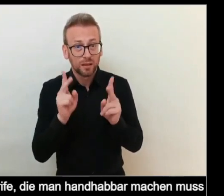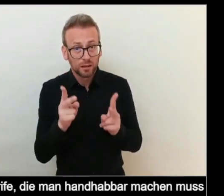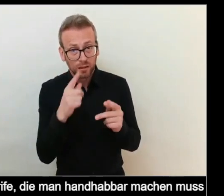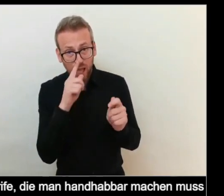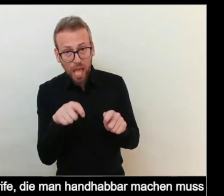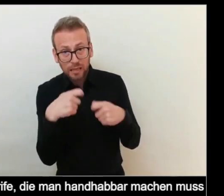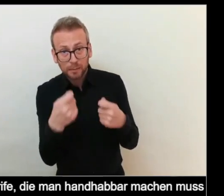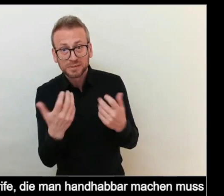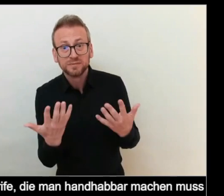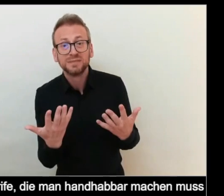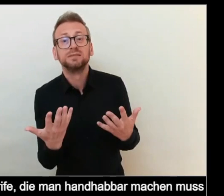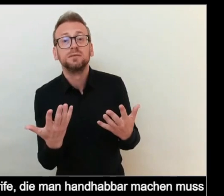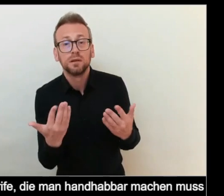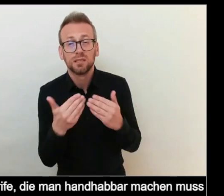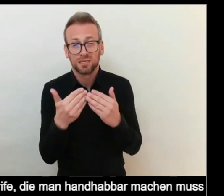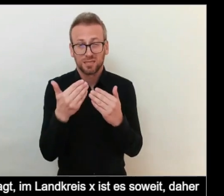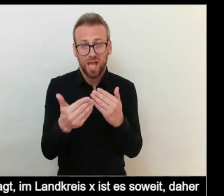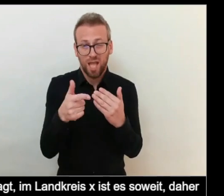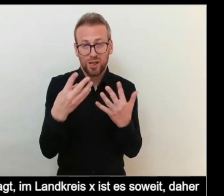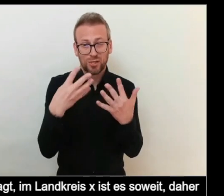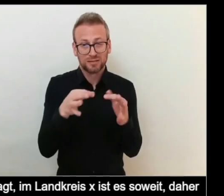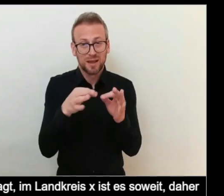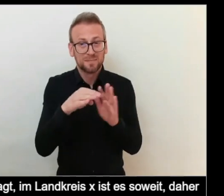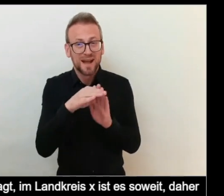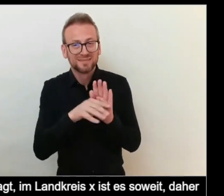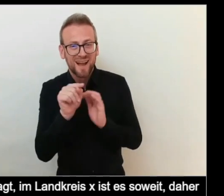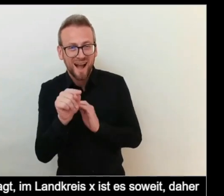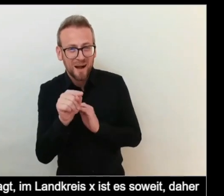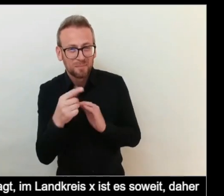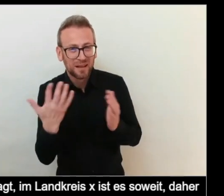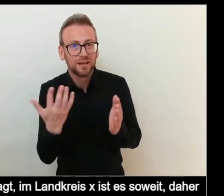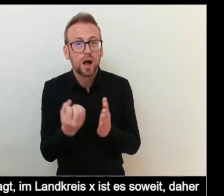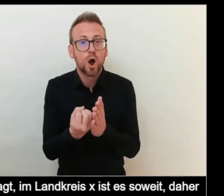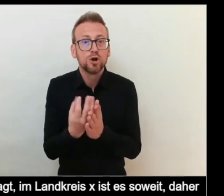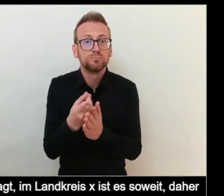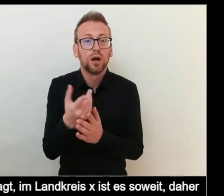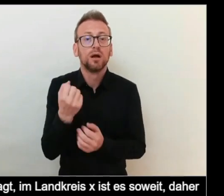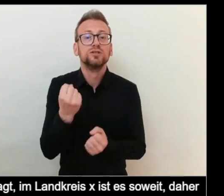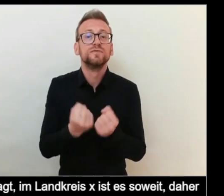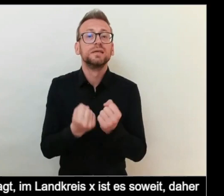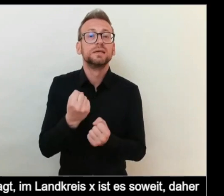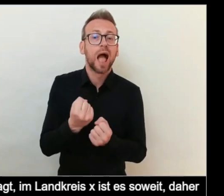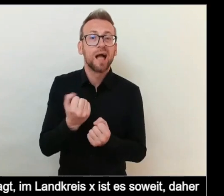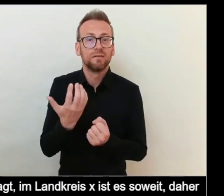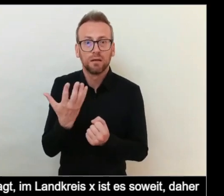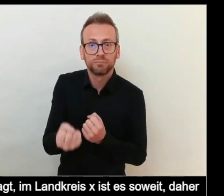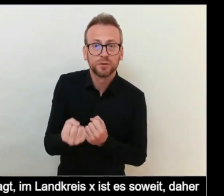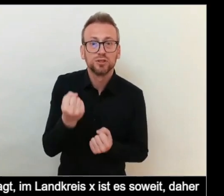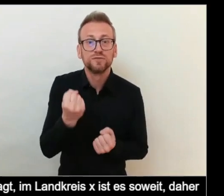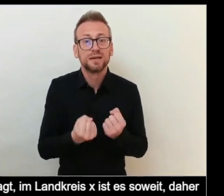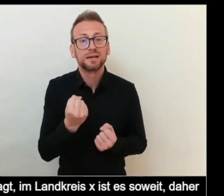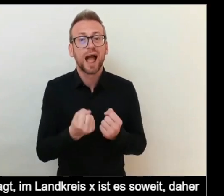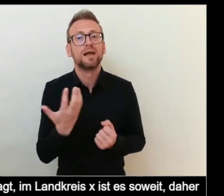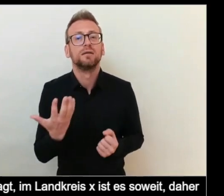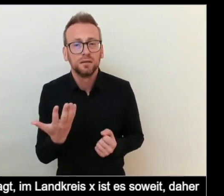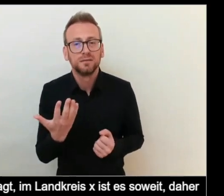bis zum 2. April. Denn wir haben ja die Einteilung in Hotspot-Regelungen, habe ich gerade erwähnt, und in Basisschutz, die dann